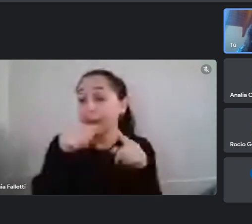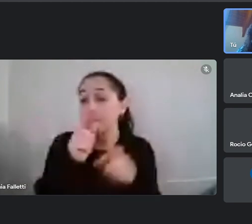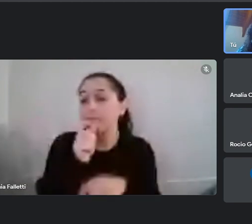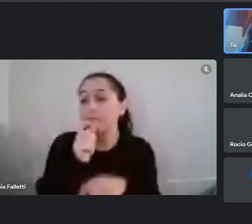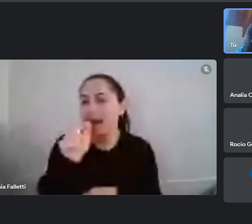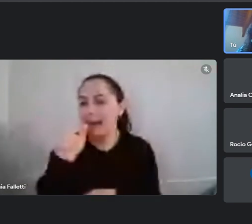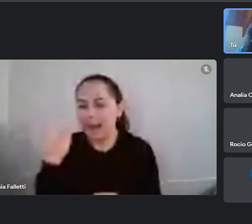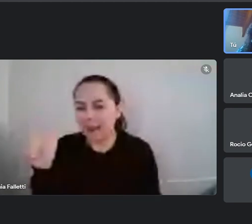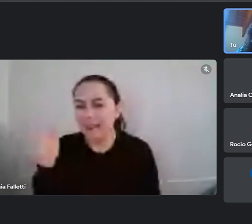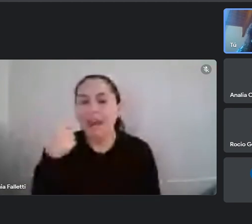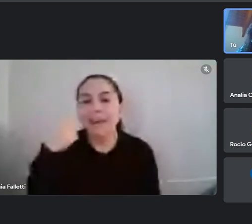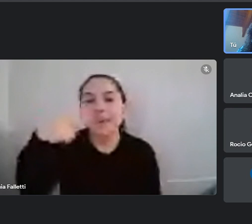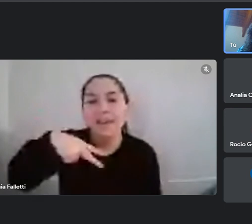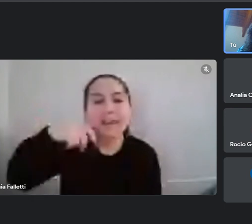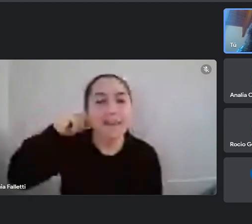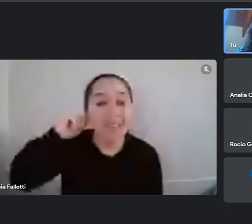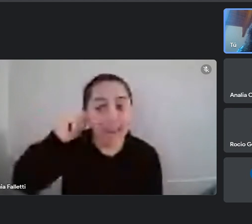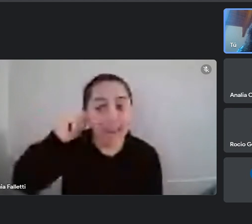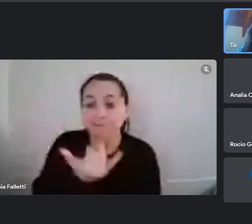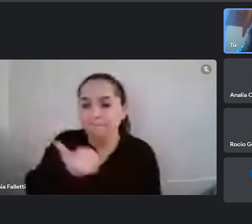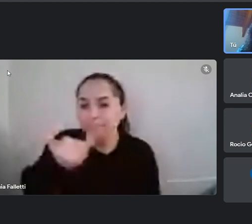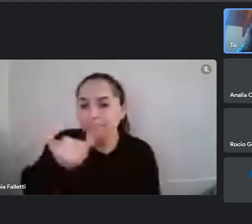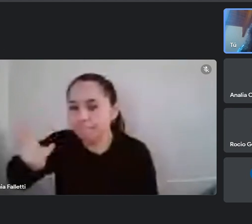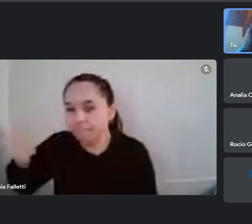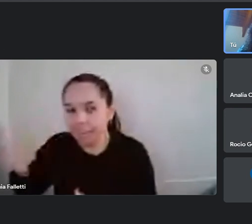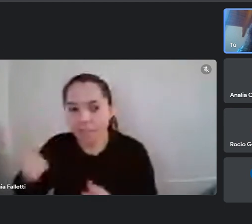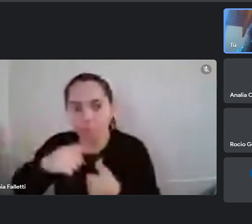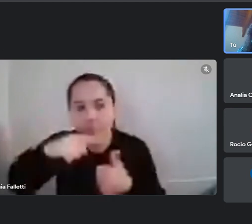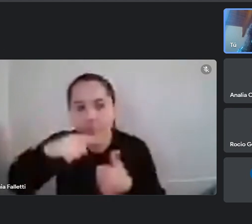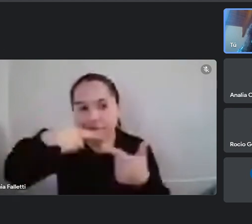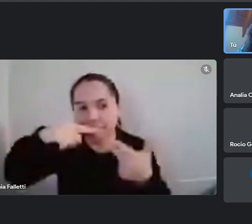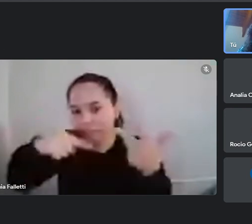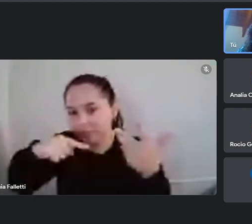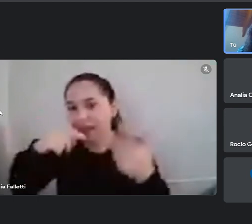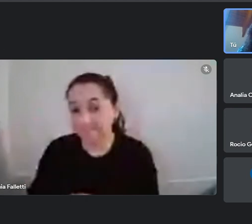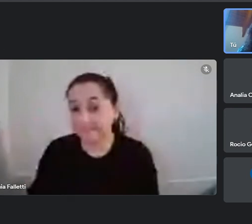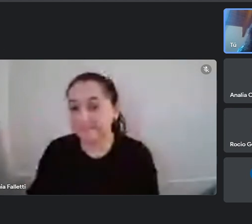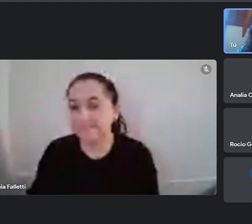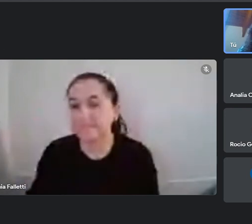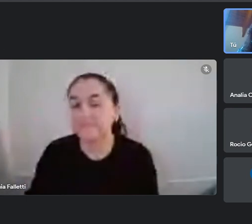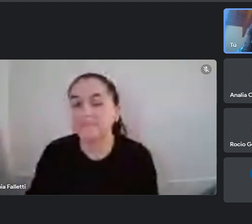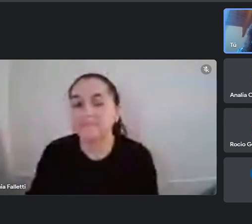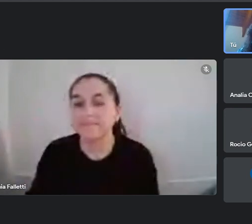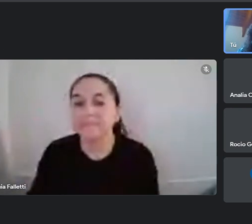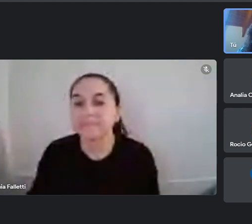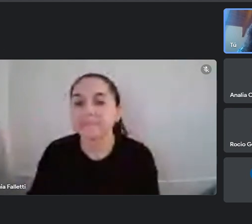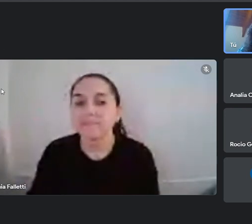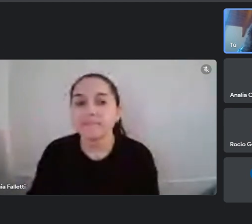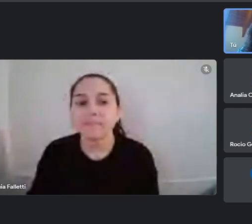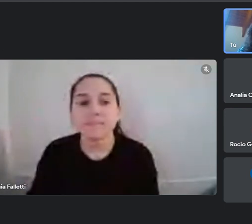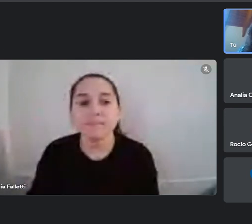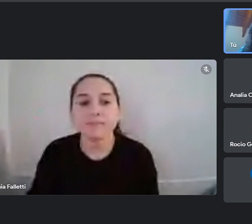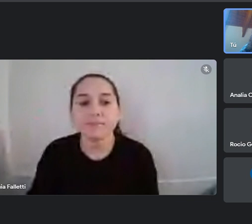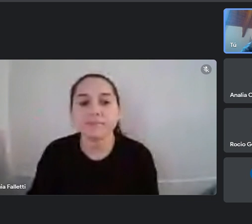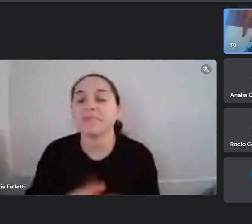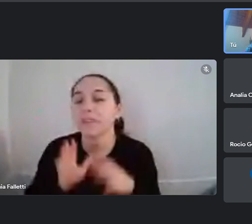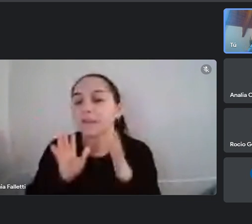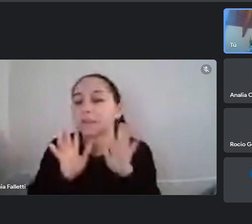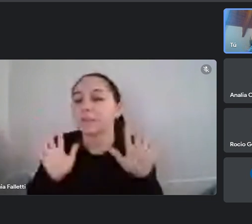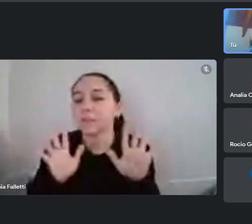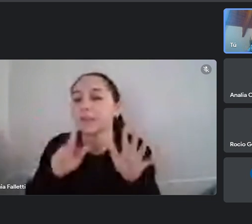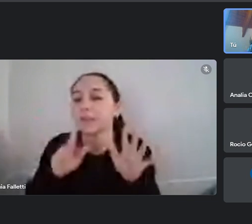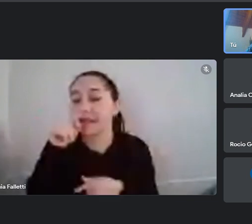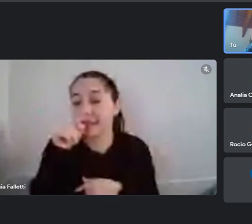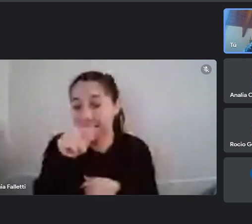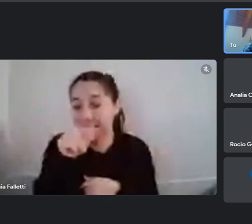tenemos upgrading. ¿Sí? Entonces vamos a ver también la traducción de este ejercicio, en este el punto B de